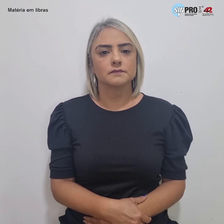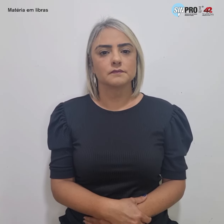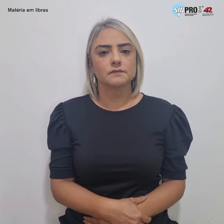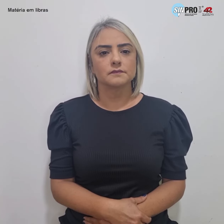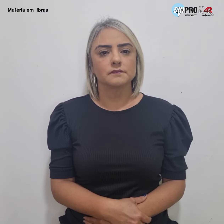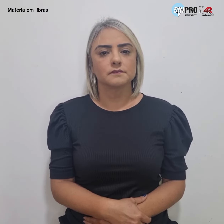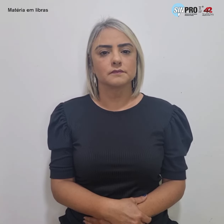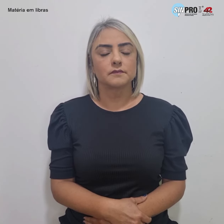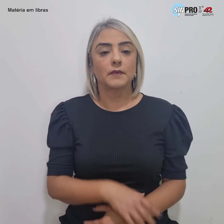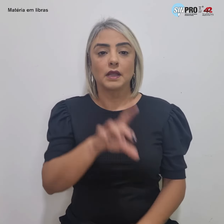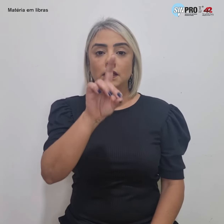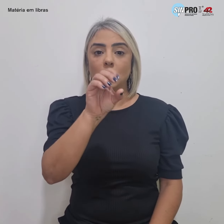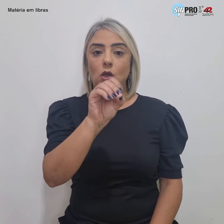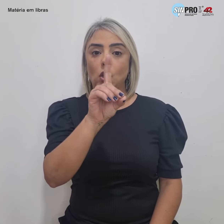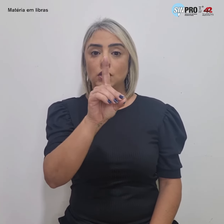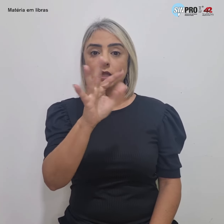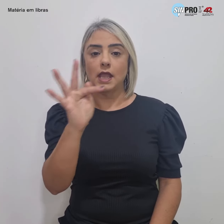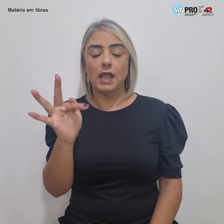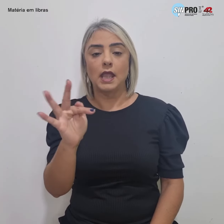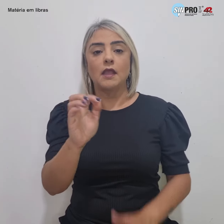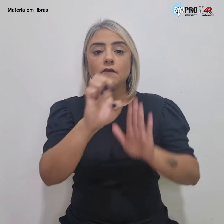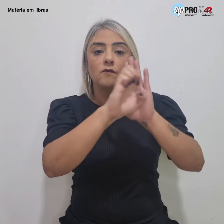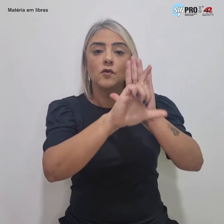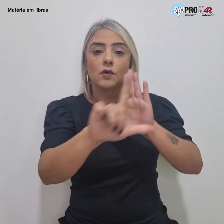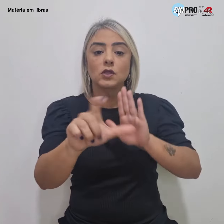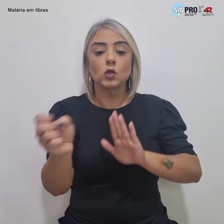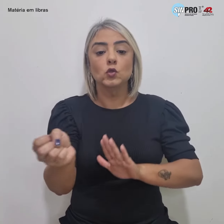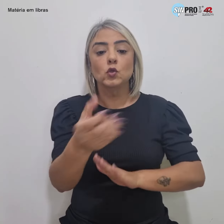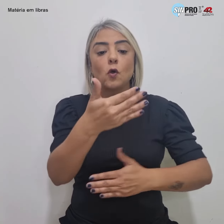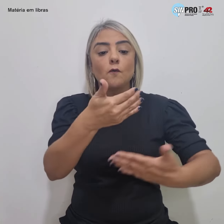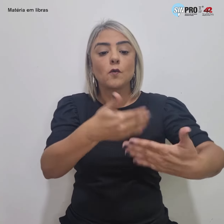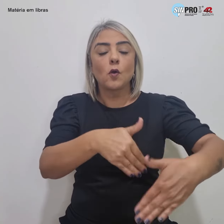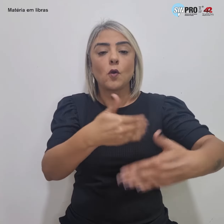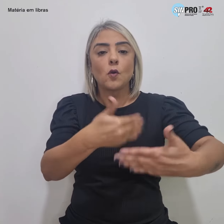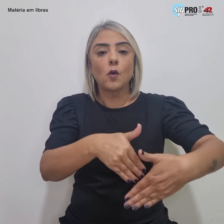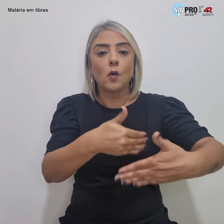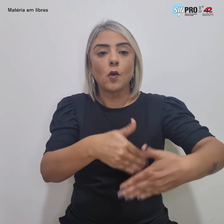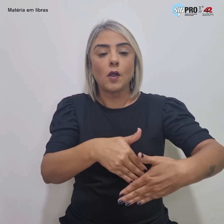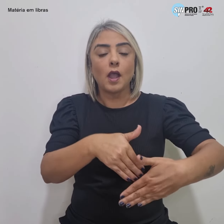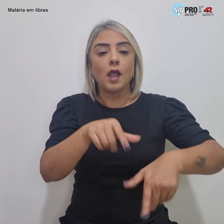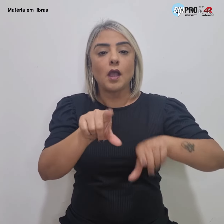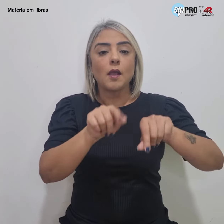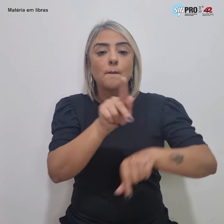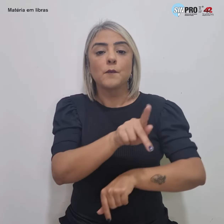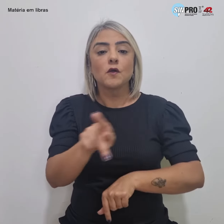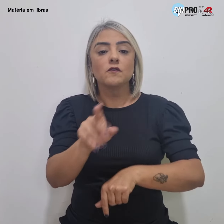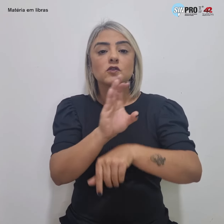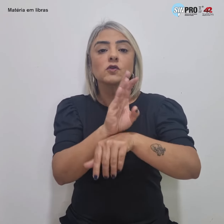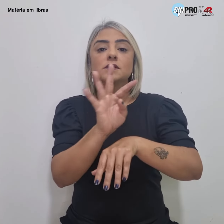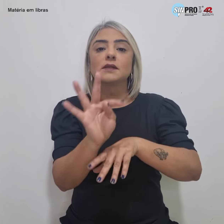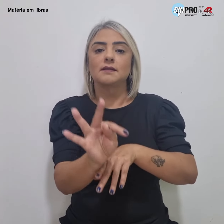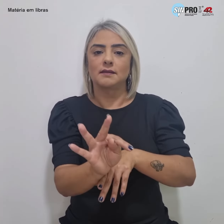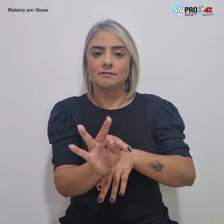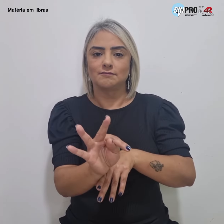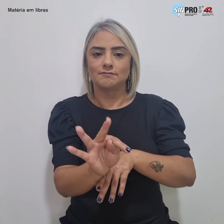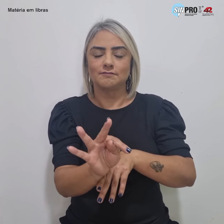Me dê o DF trazer edital para novo processo seletivo para professor temporário a